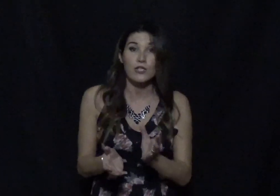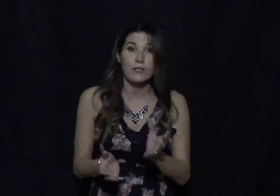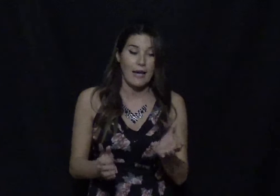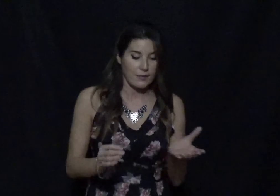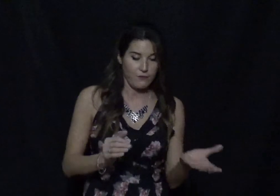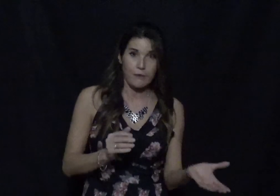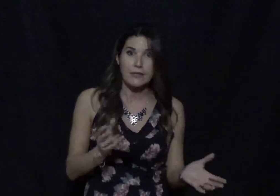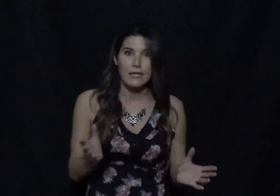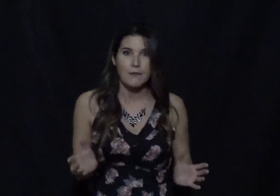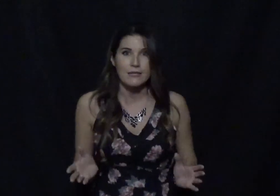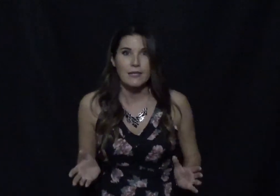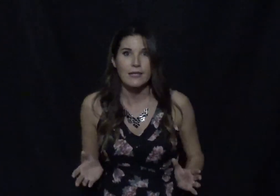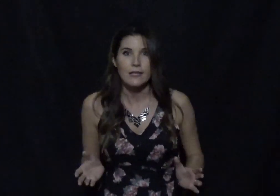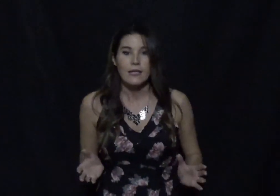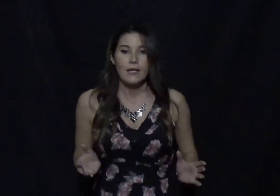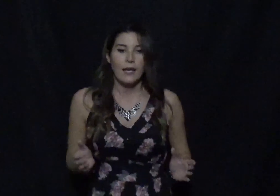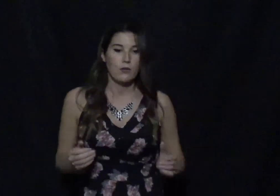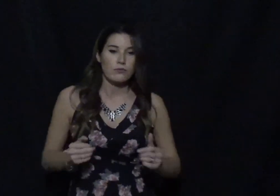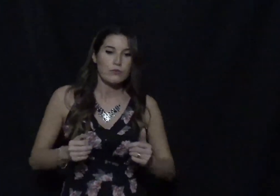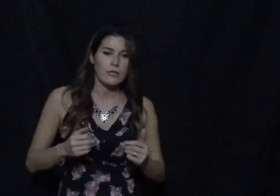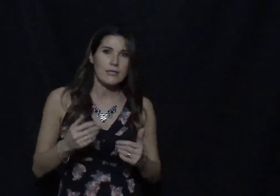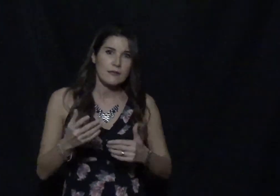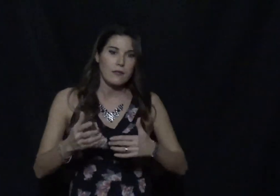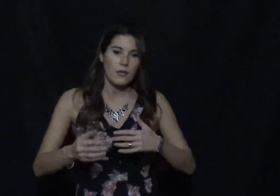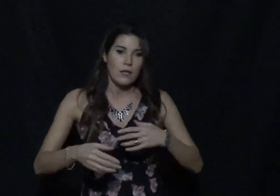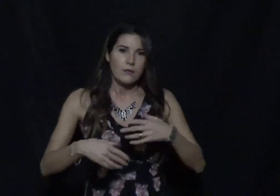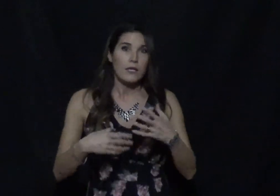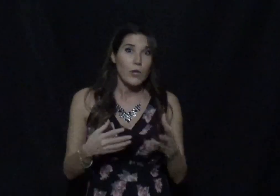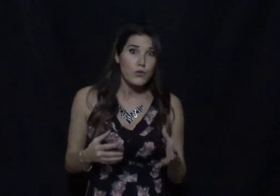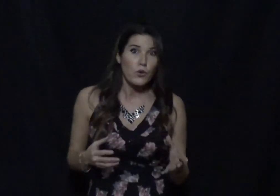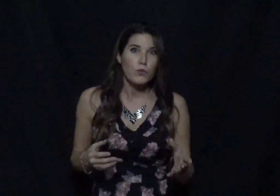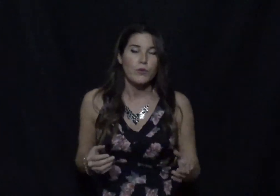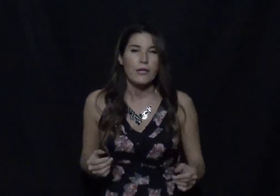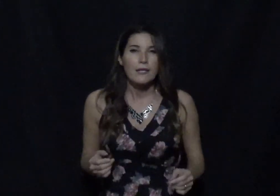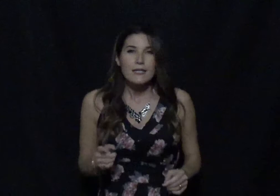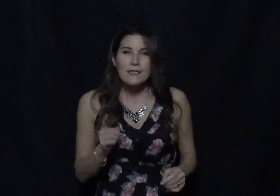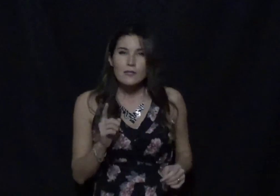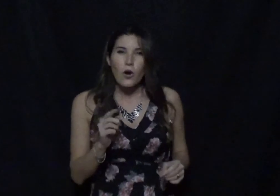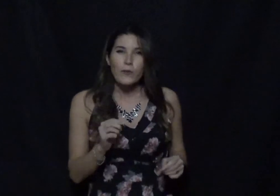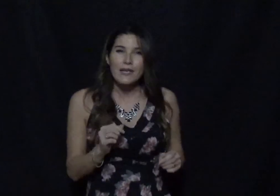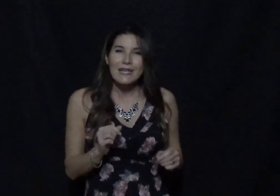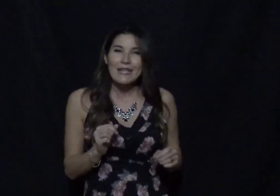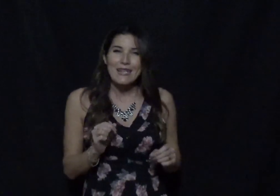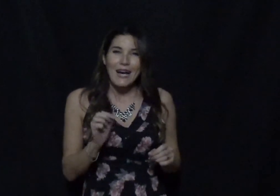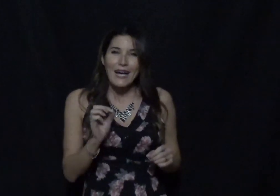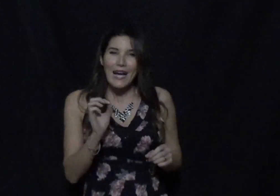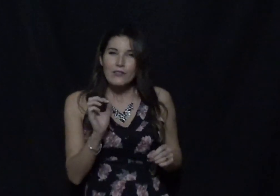genitali femminili e maschili, ecco, utilizzate nel linguaggio comune, si scopre che in realtà hanno dei